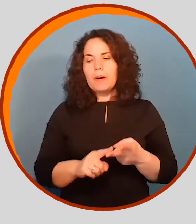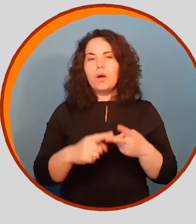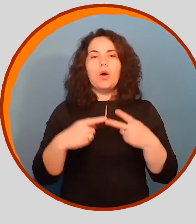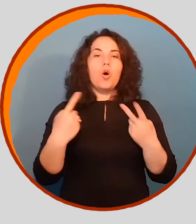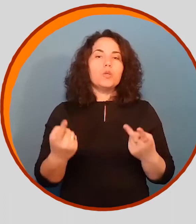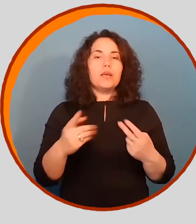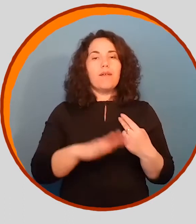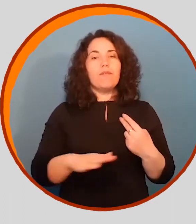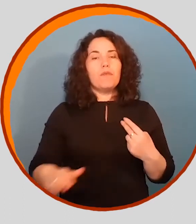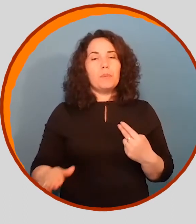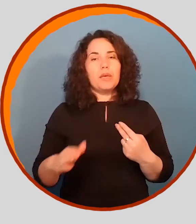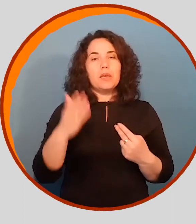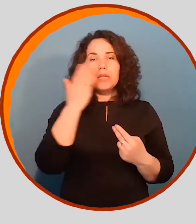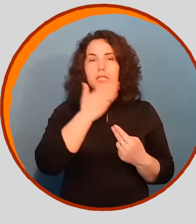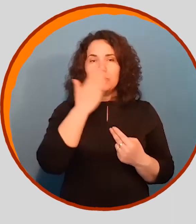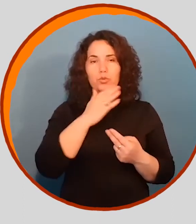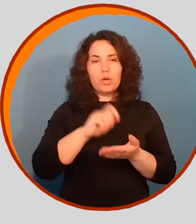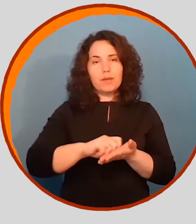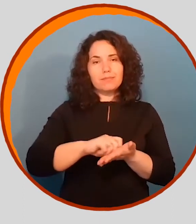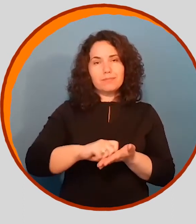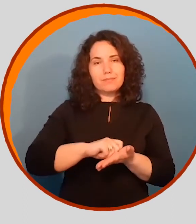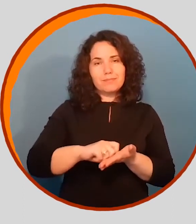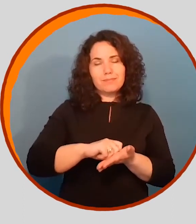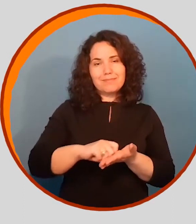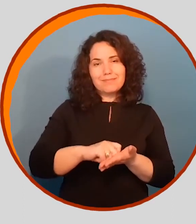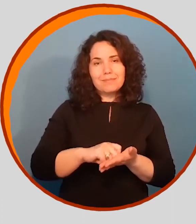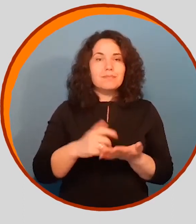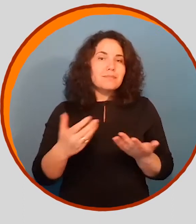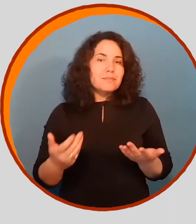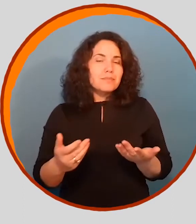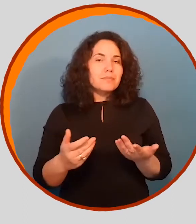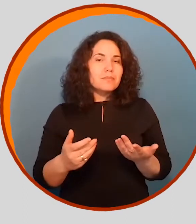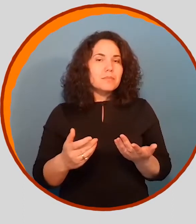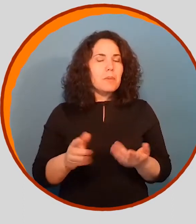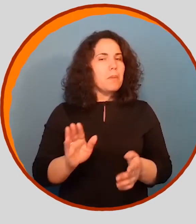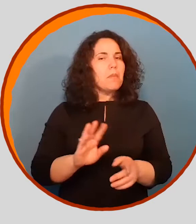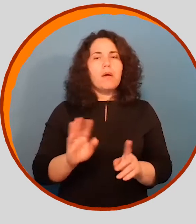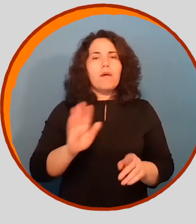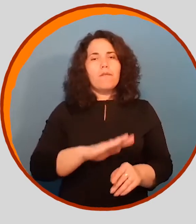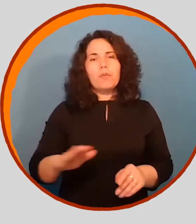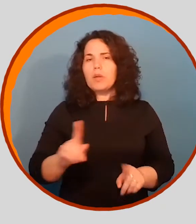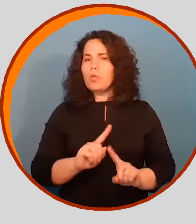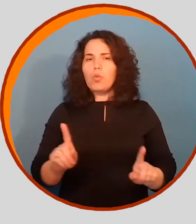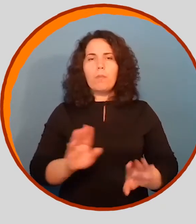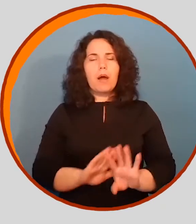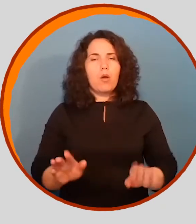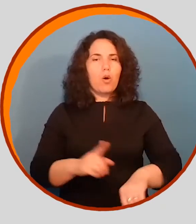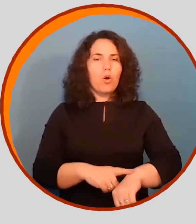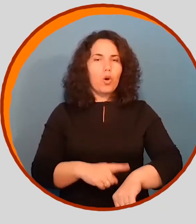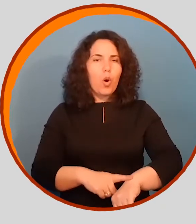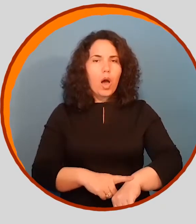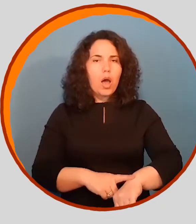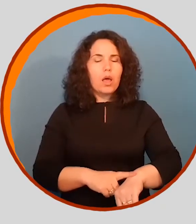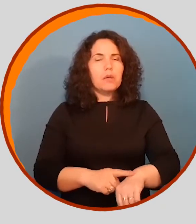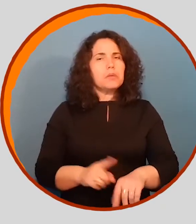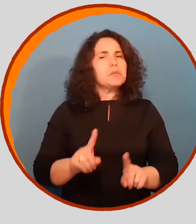cilat fëmija nuk i përfundon do detyrat në kohë. Është më së kuptueshme dhe normale që fëmija mos i përfundojë detyrat në kohë. Siç e kemi thënë